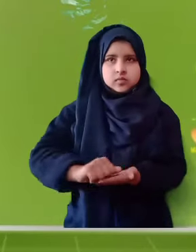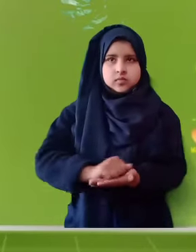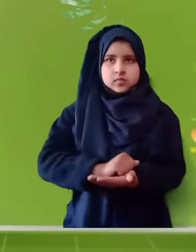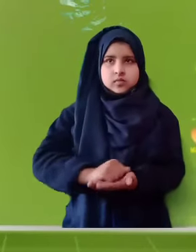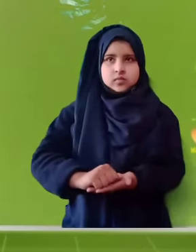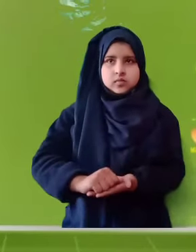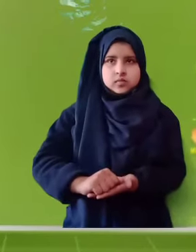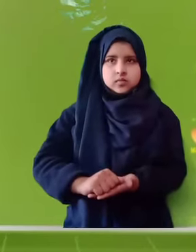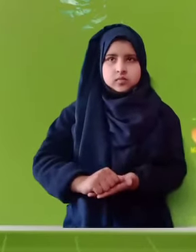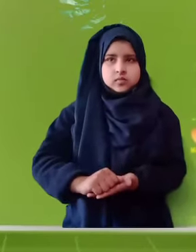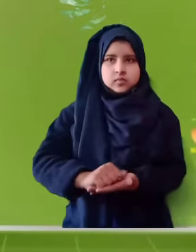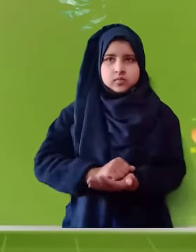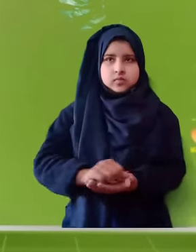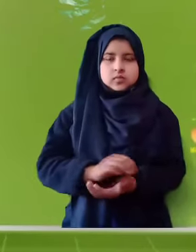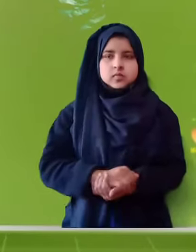स्लेट,